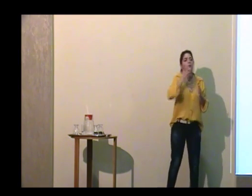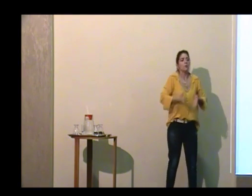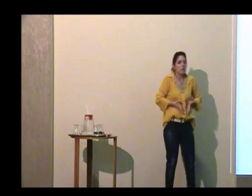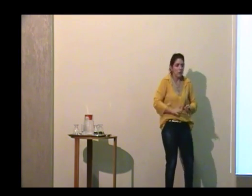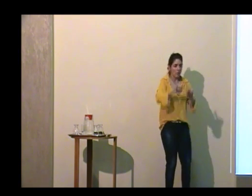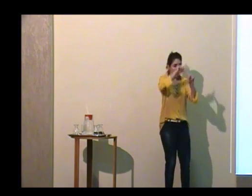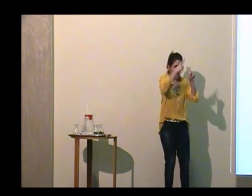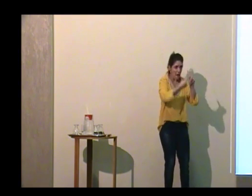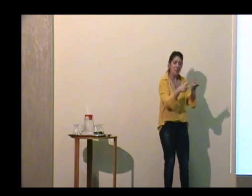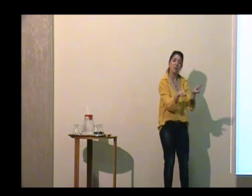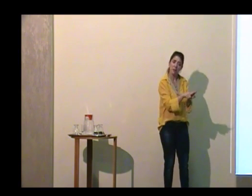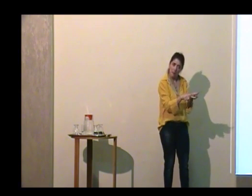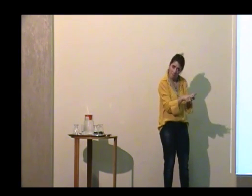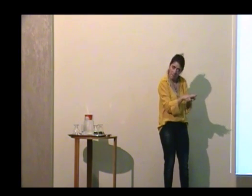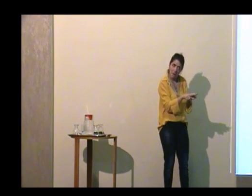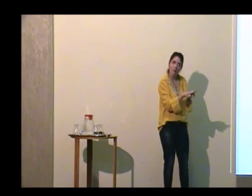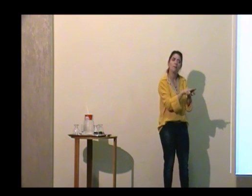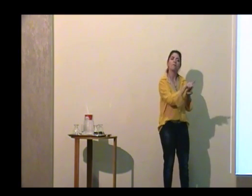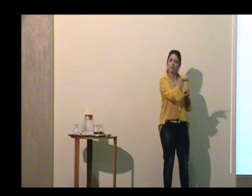medicamentos.